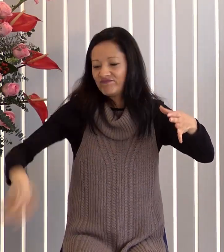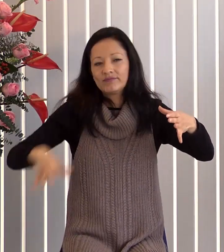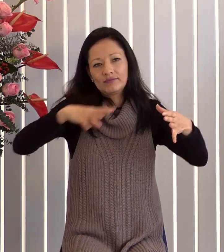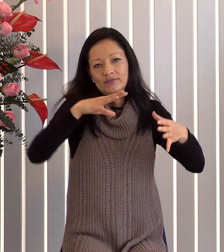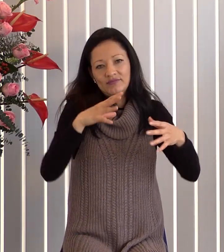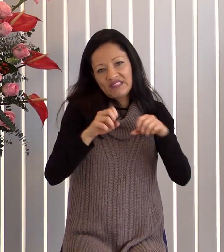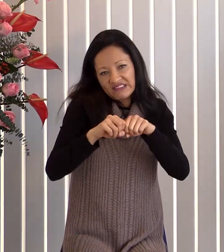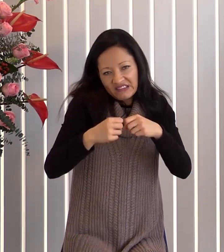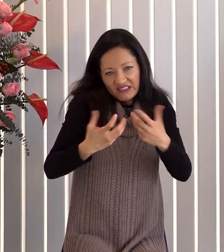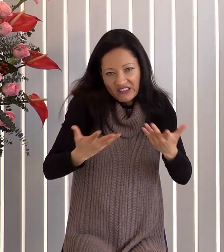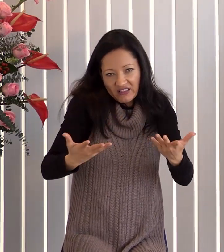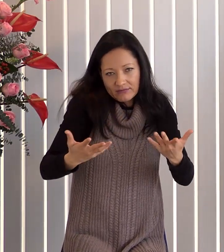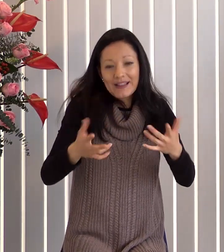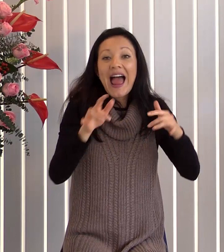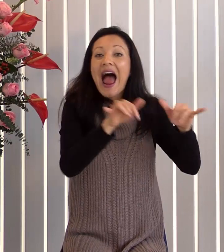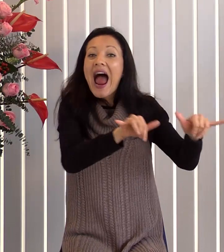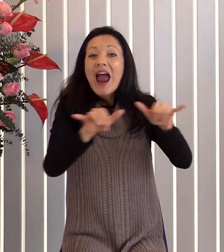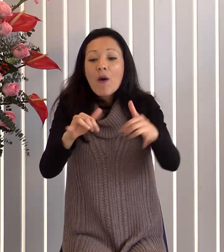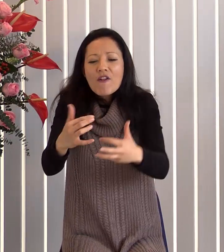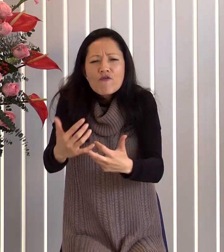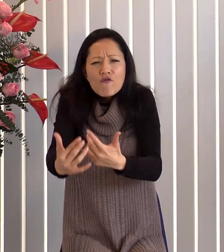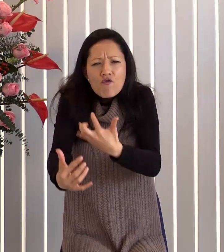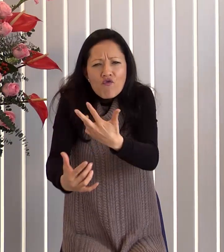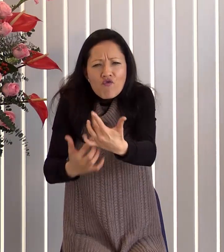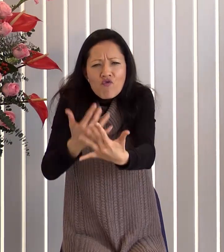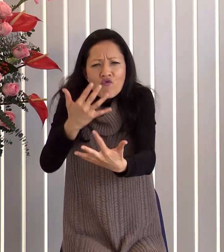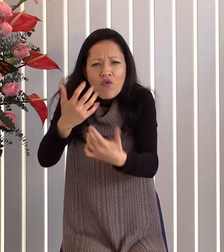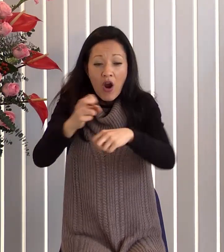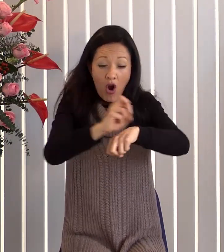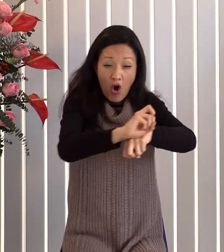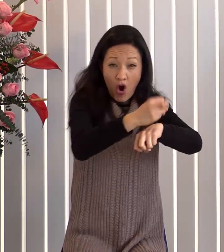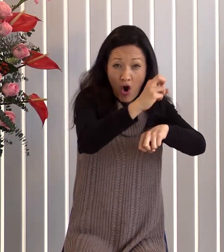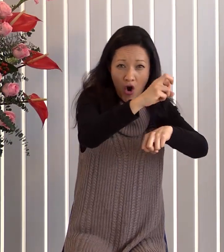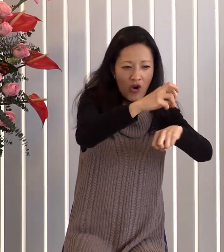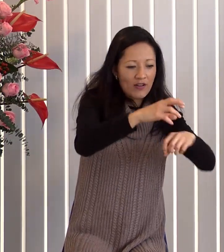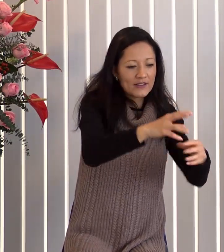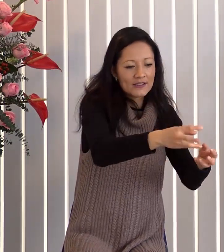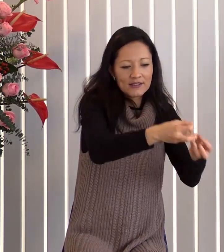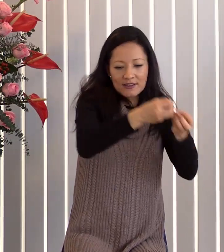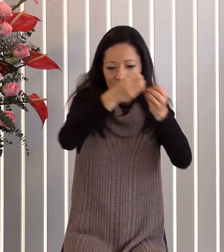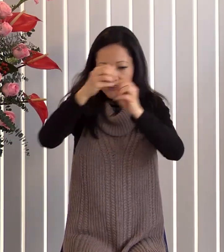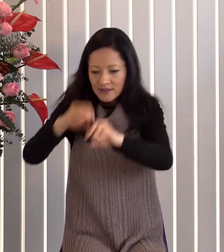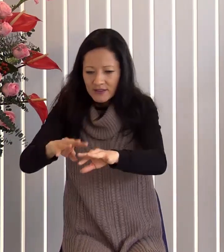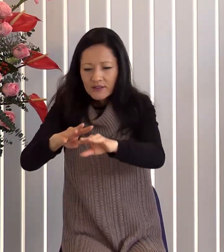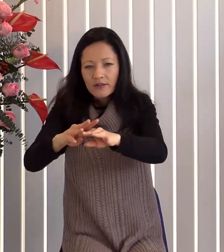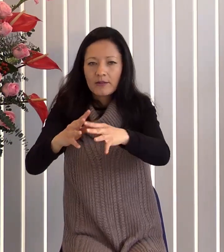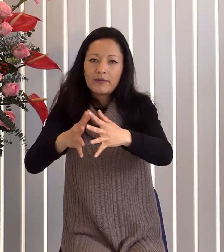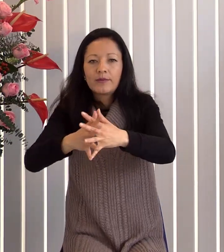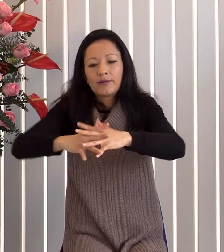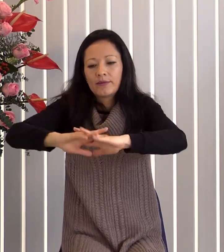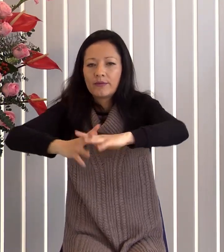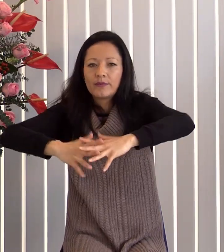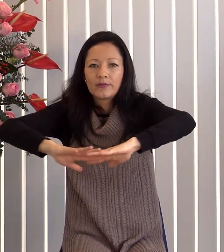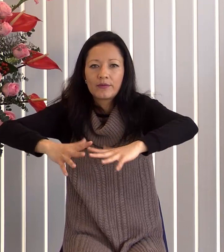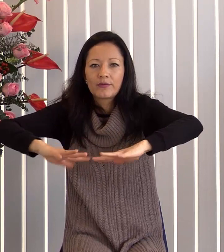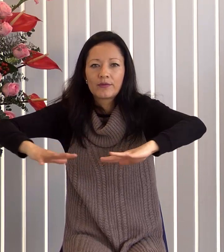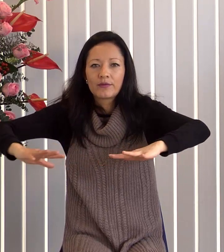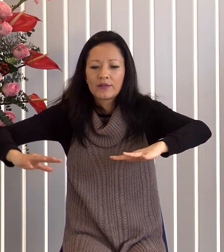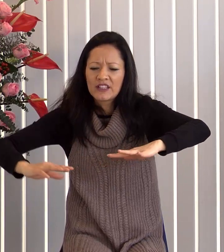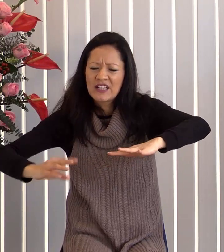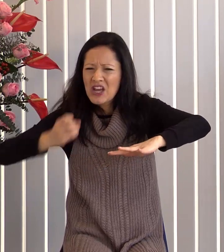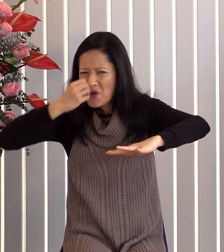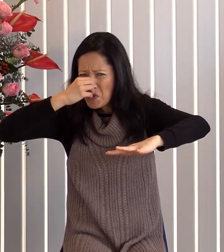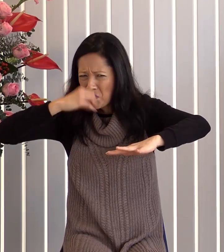Eso es lo que hace lo mismo el fuego en los metales. Usted pone los metales, el metal se derrite,